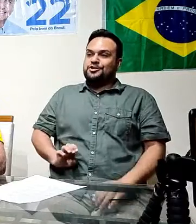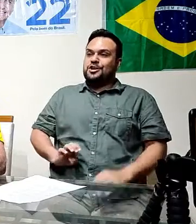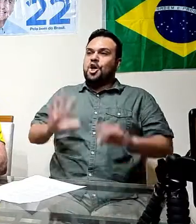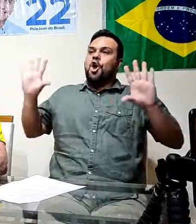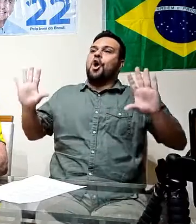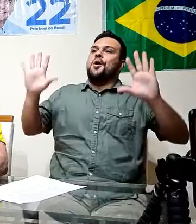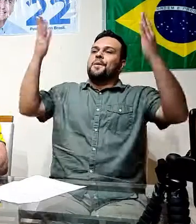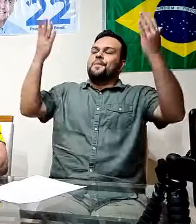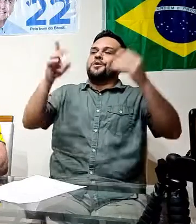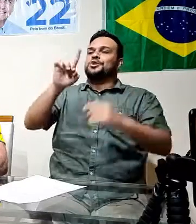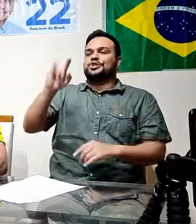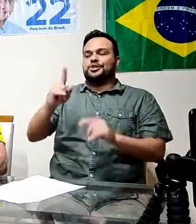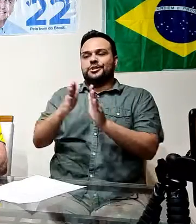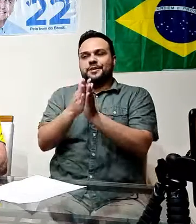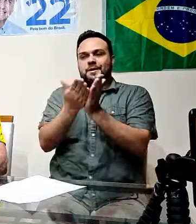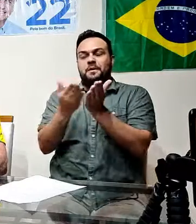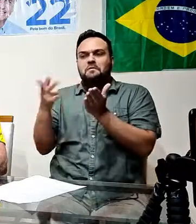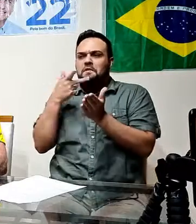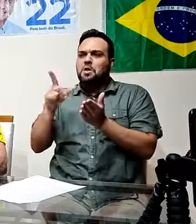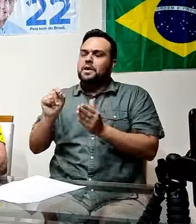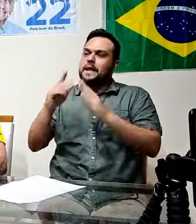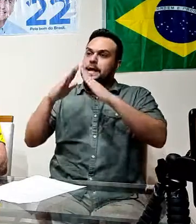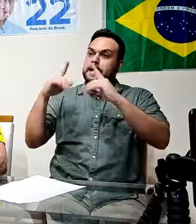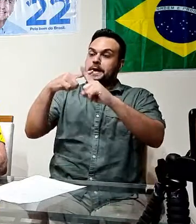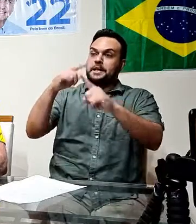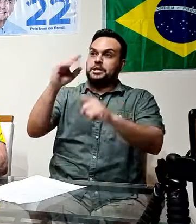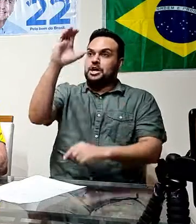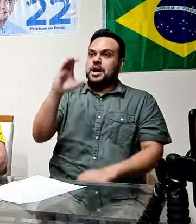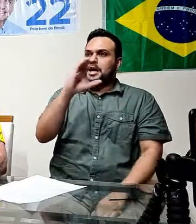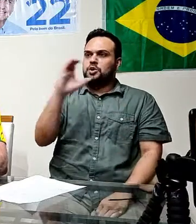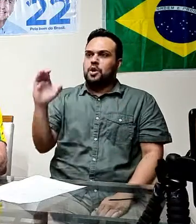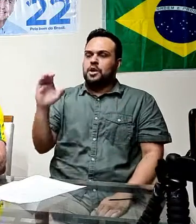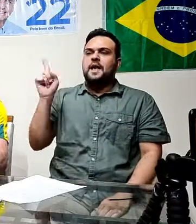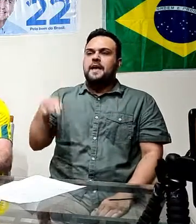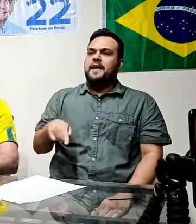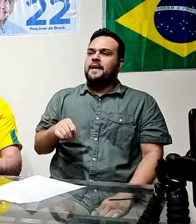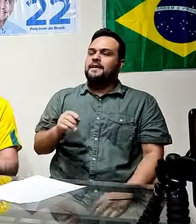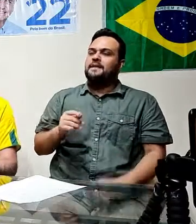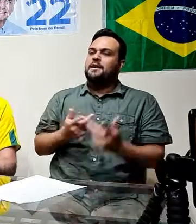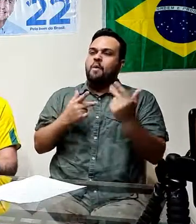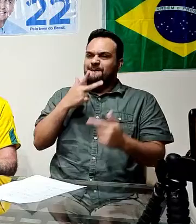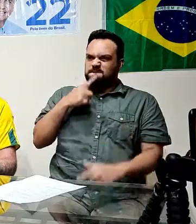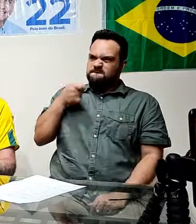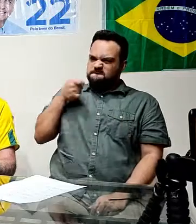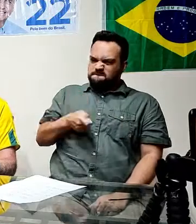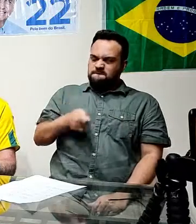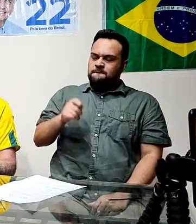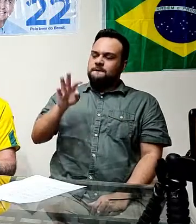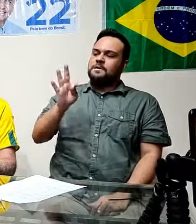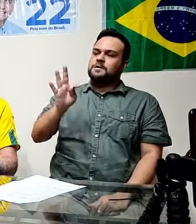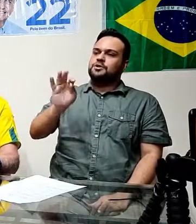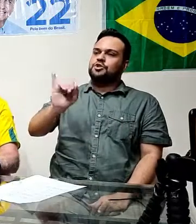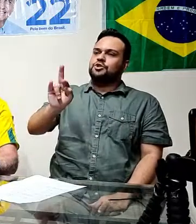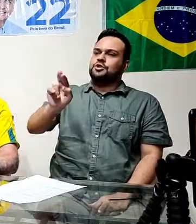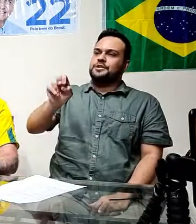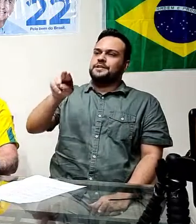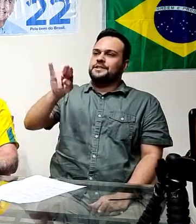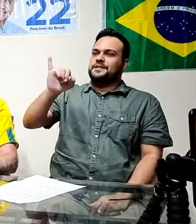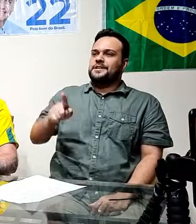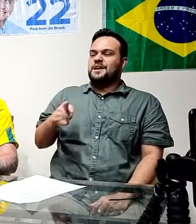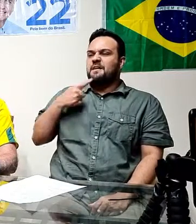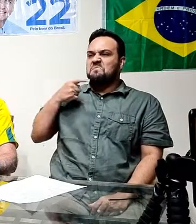Ele afirma agora que a Igreja Católica é tirania. Então ele afirma agora que a Igreja Católica